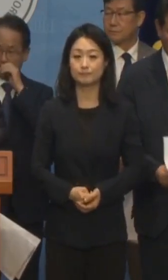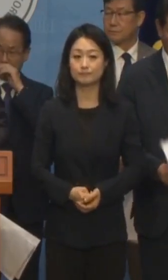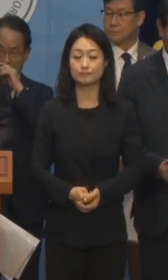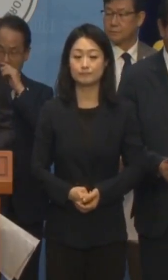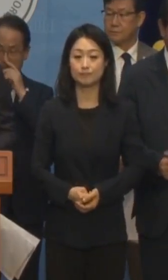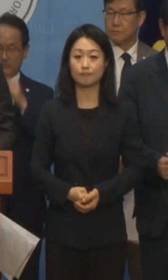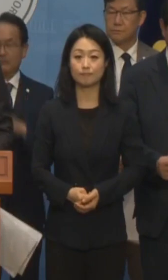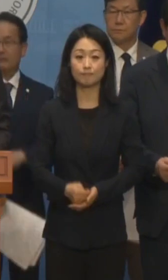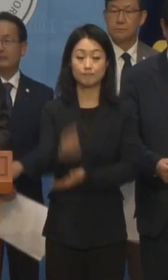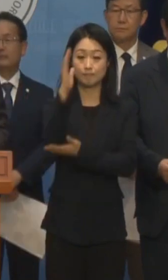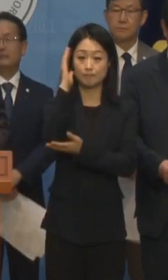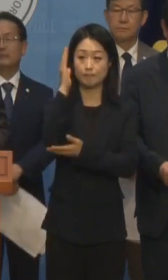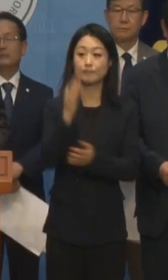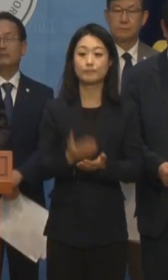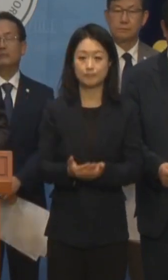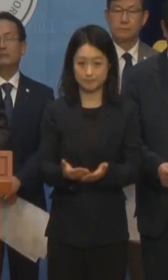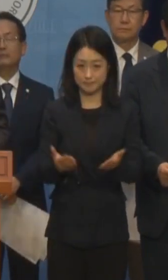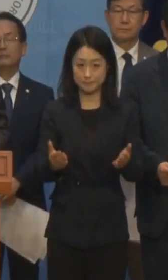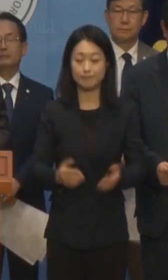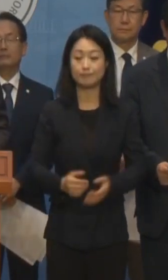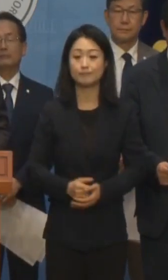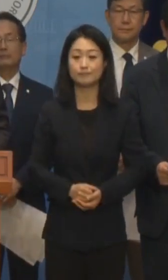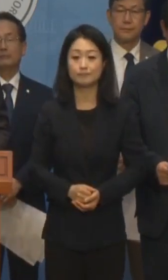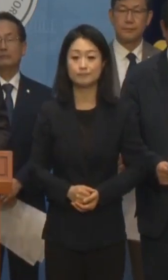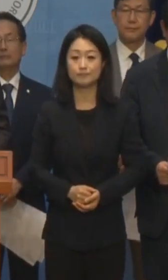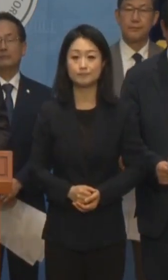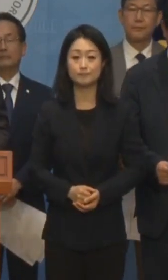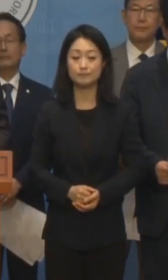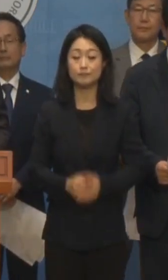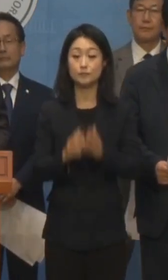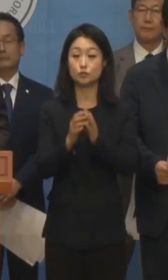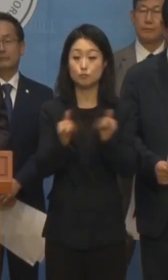네, 성명서 낭독을 시작하겠습니다.